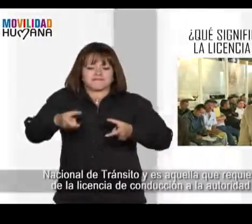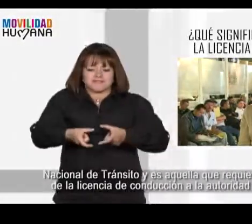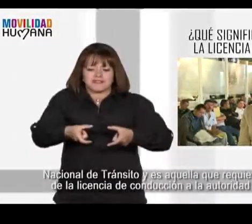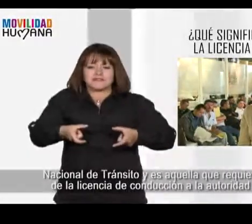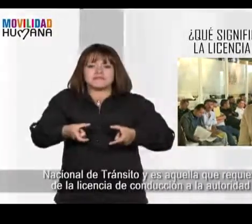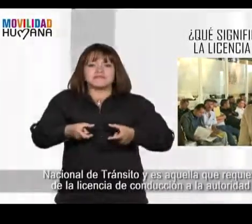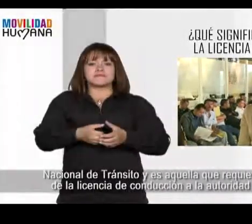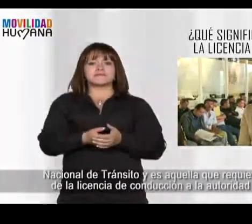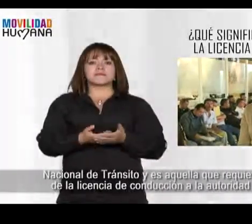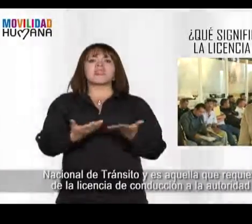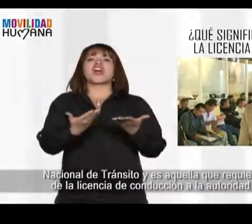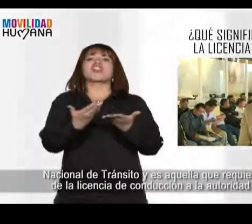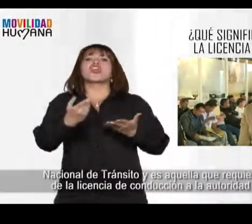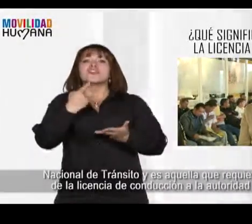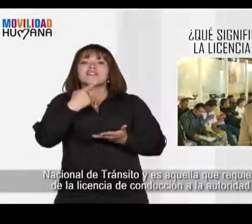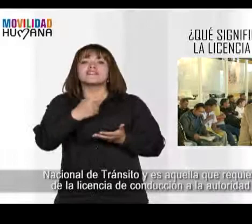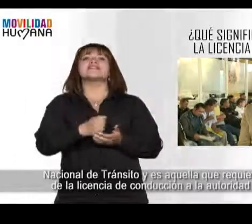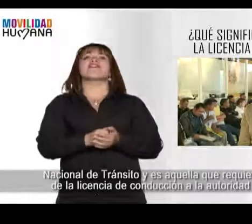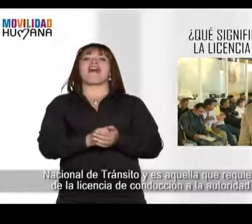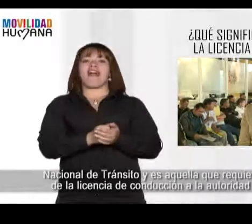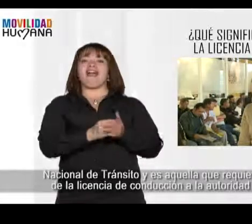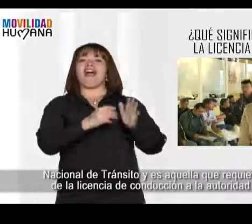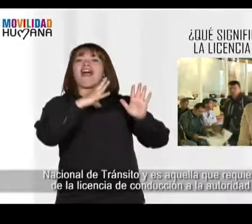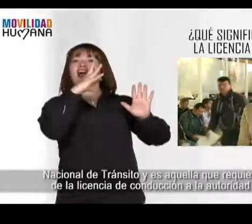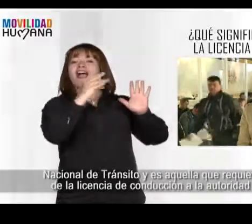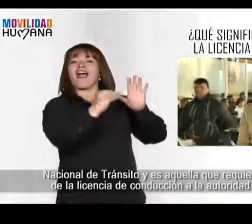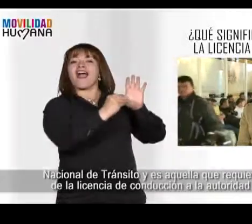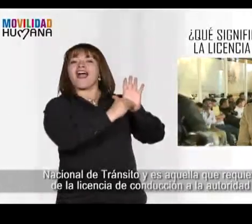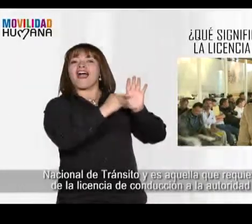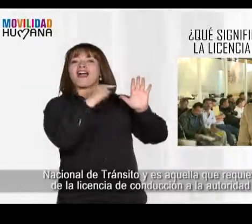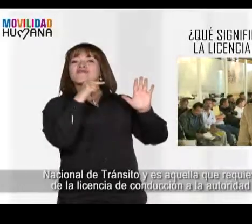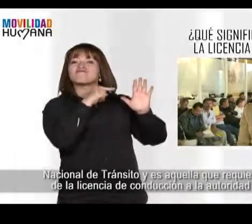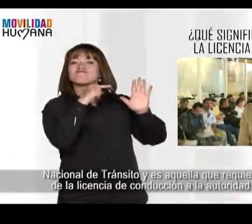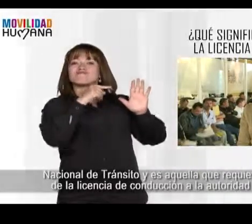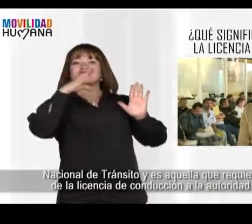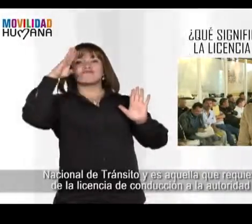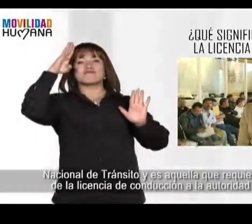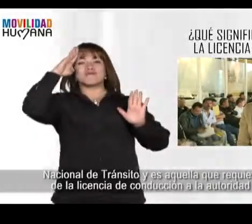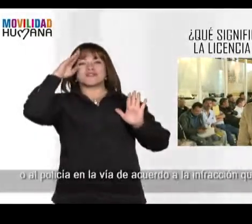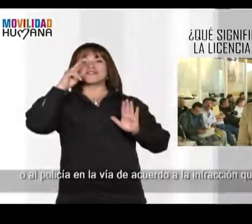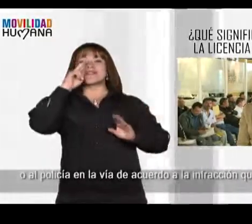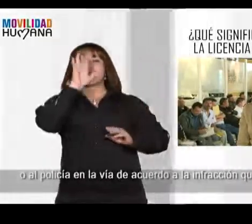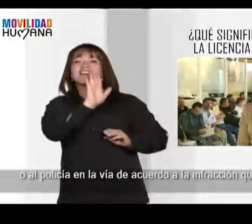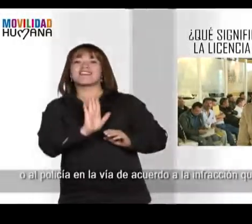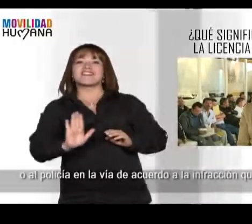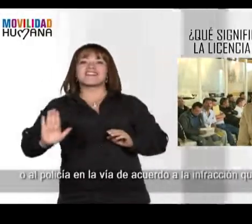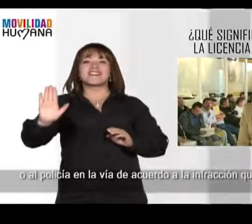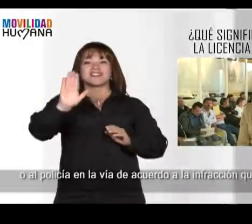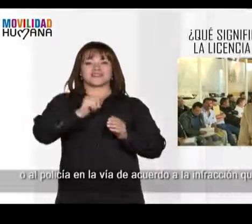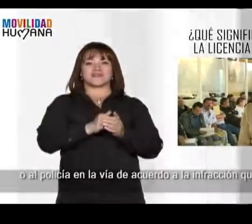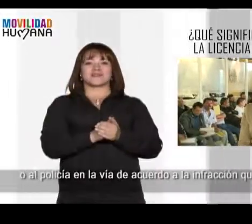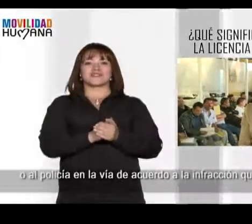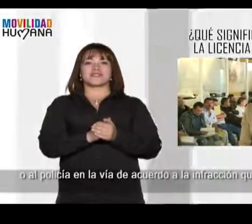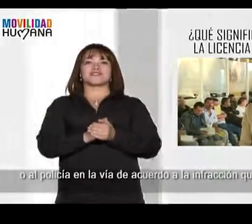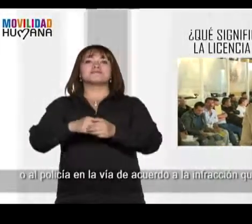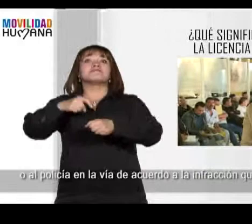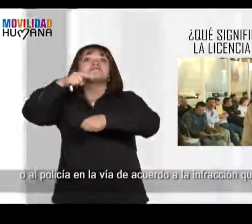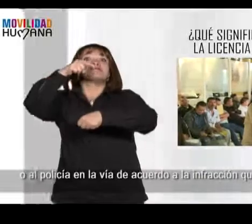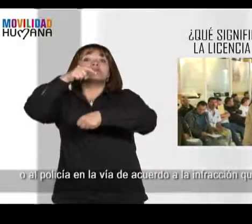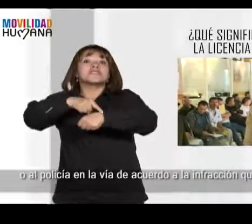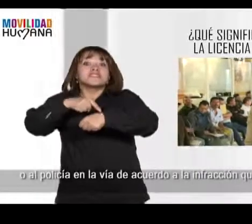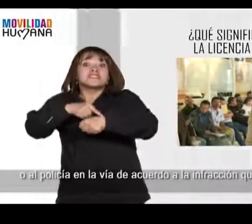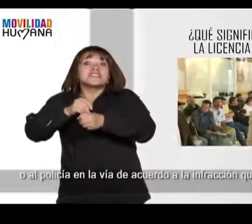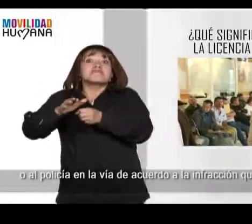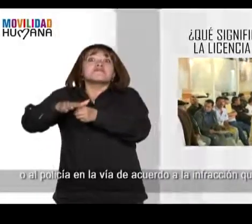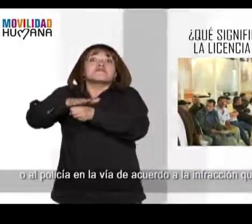que requiere la entrega de la licencia de conducción a la autoridad de tránsito o al policía en la vía de